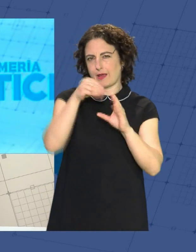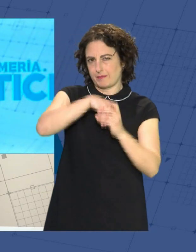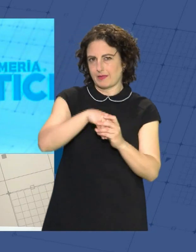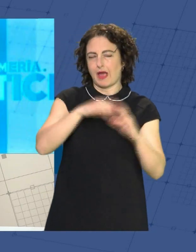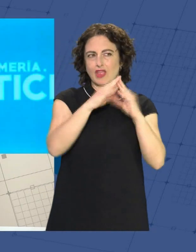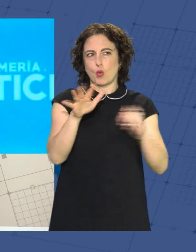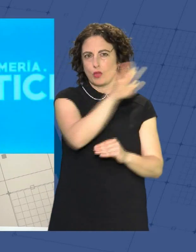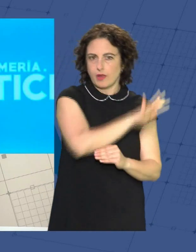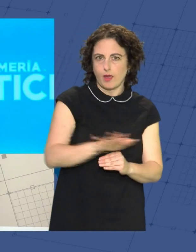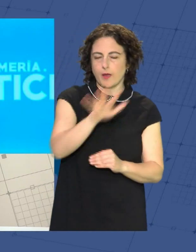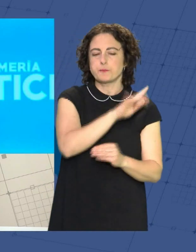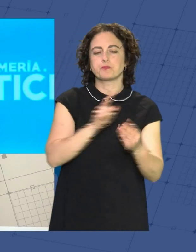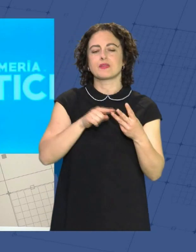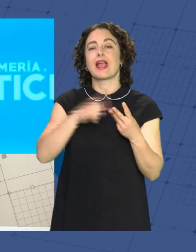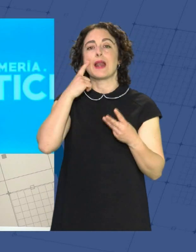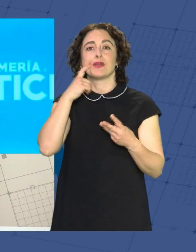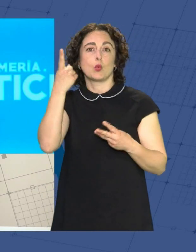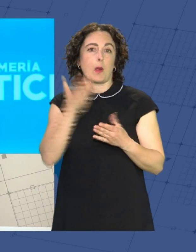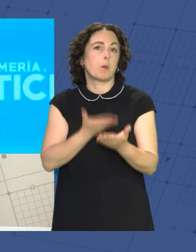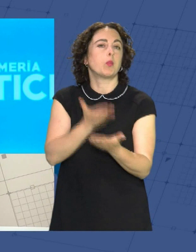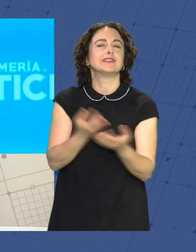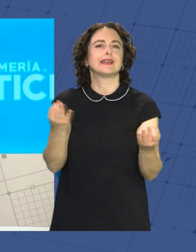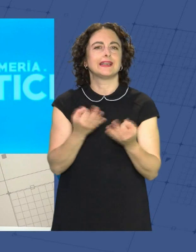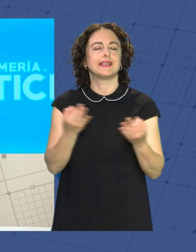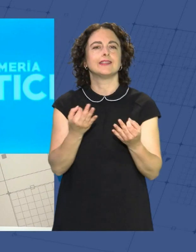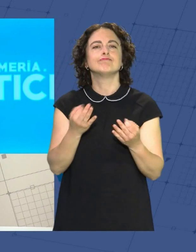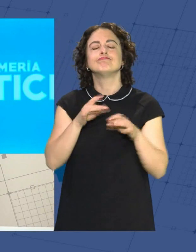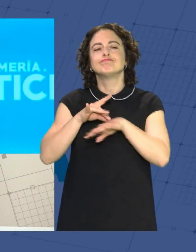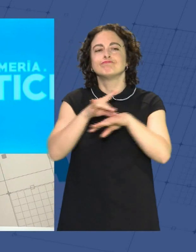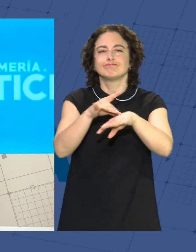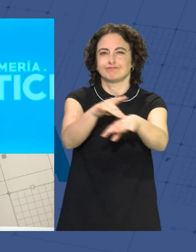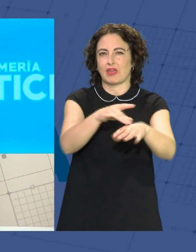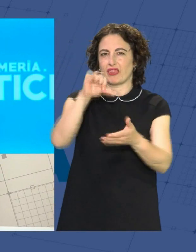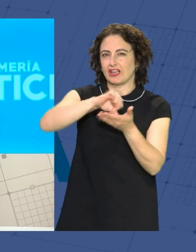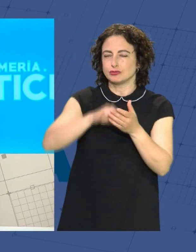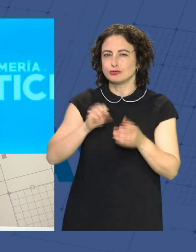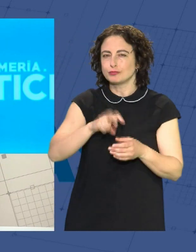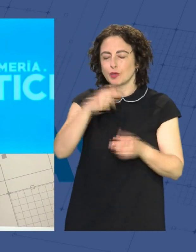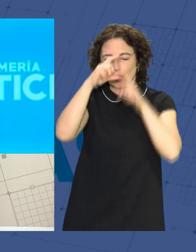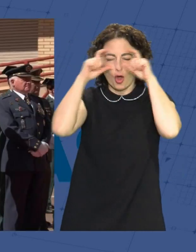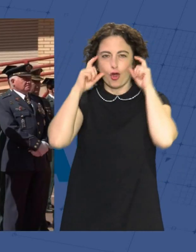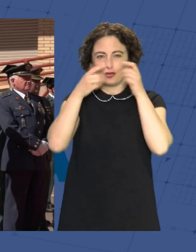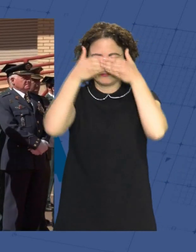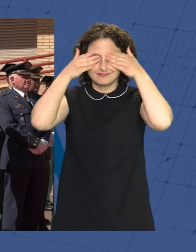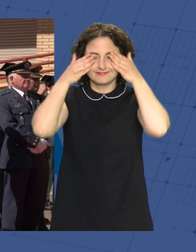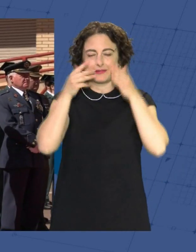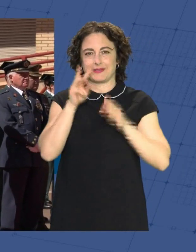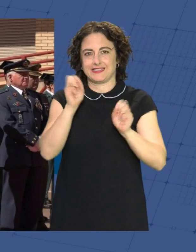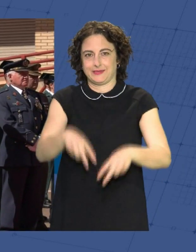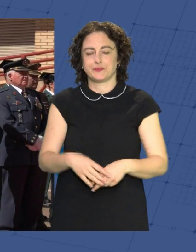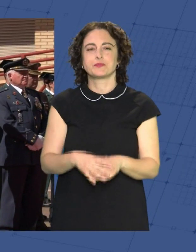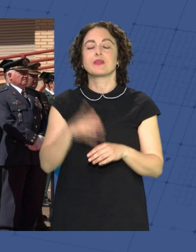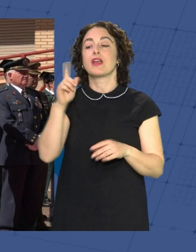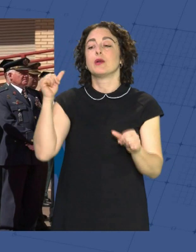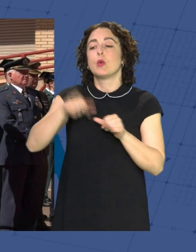Andalucía. En Almería, una de sus propuestas ha sido recorrer el centro con los ojos vendados. Tras 180